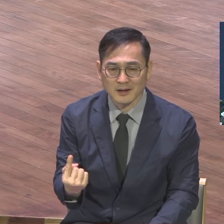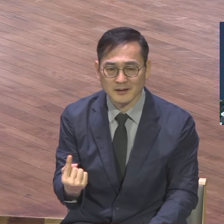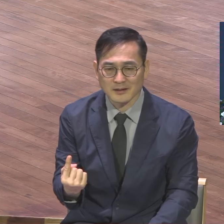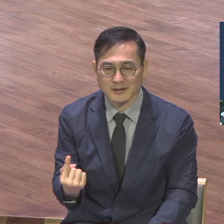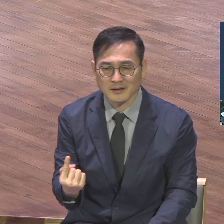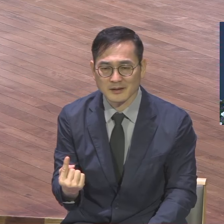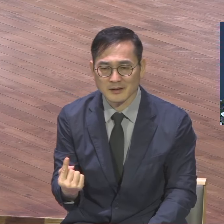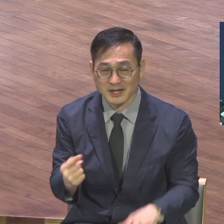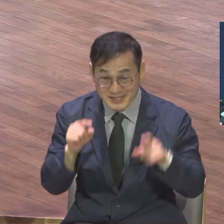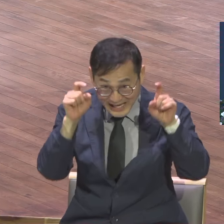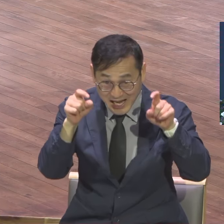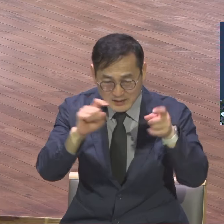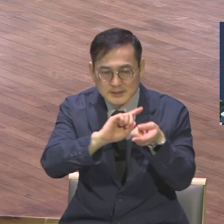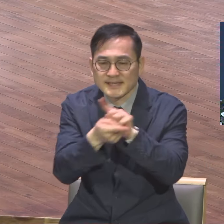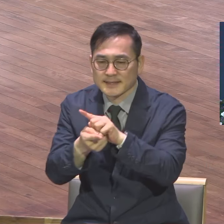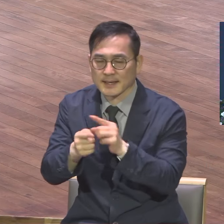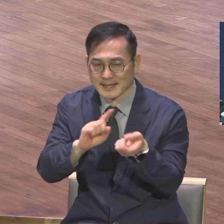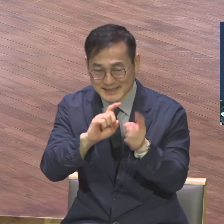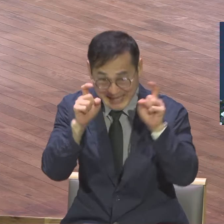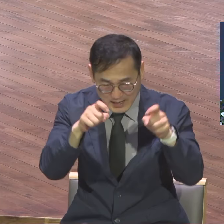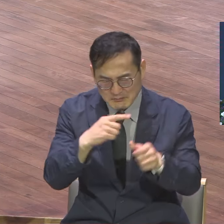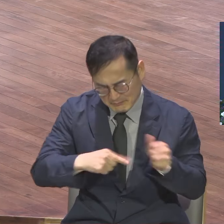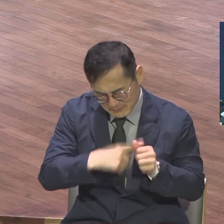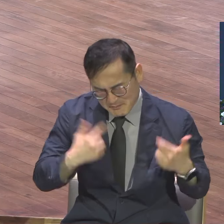양, 속죄제물